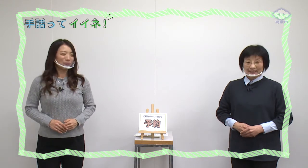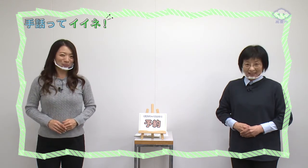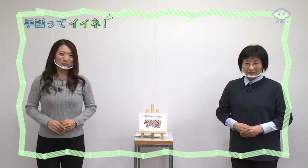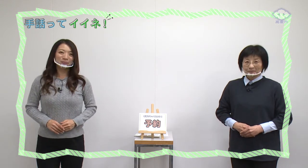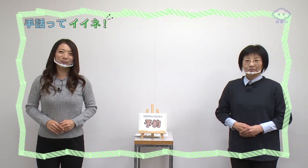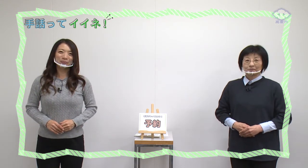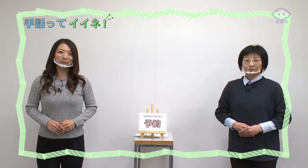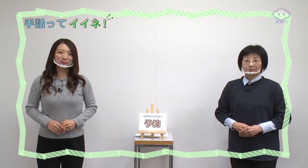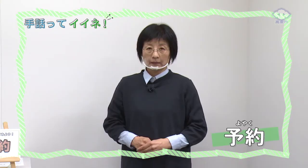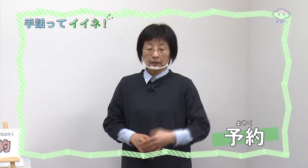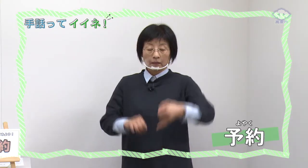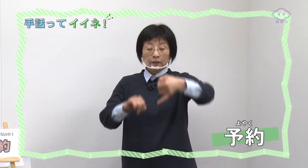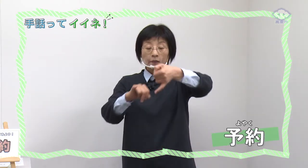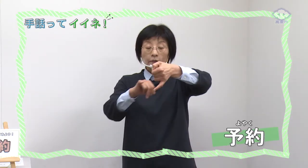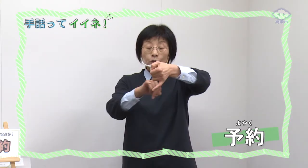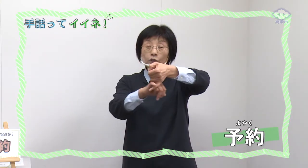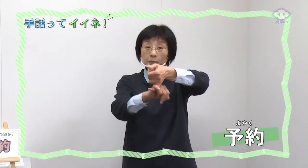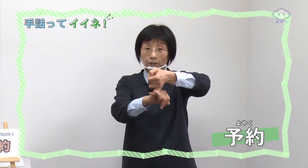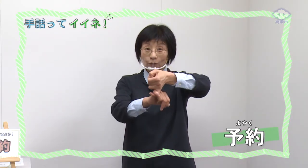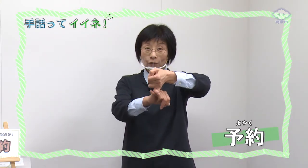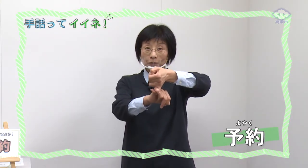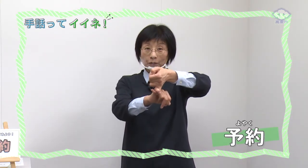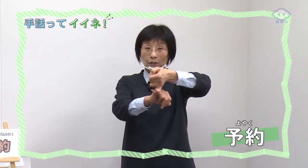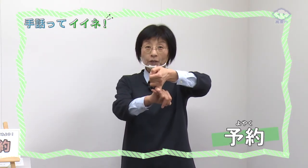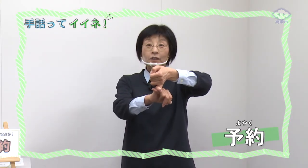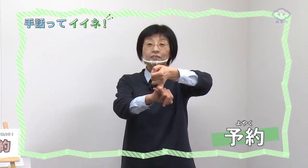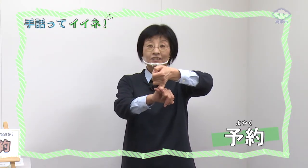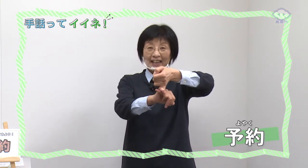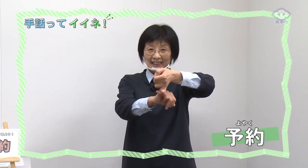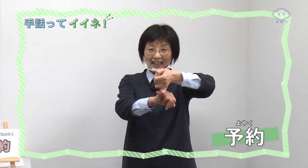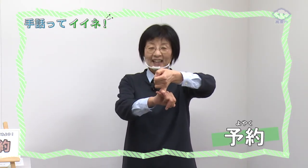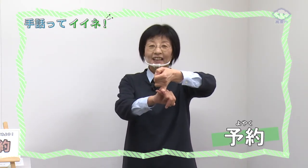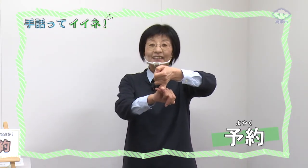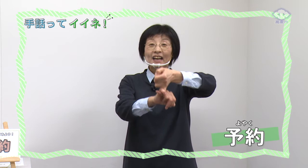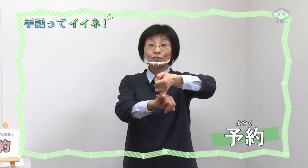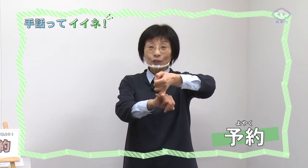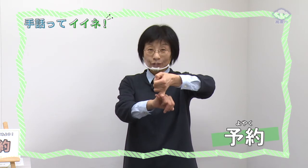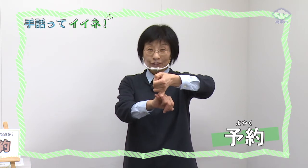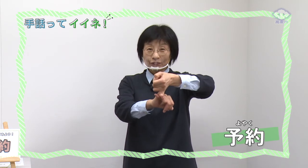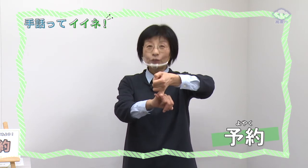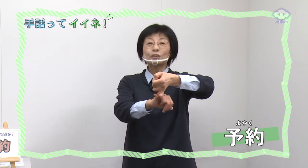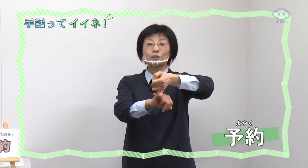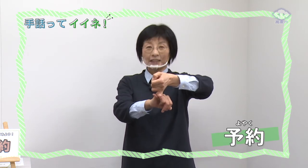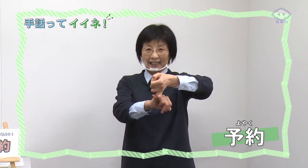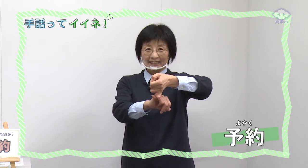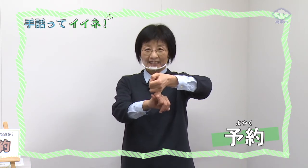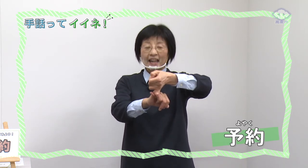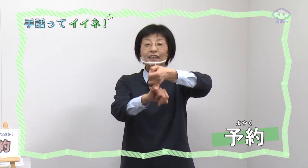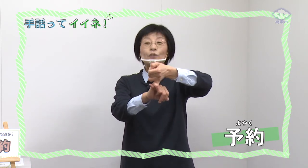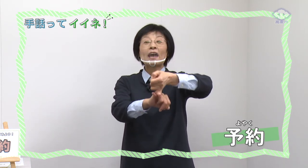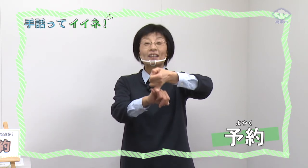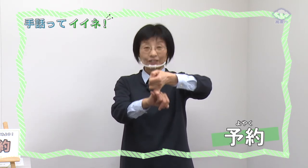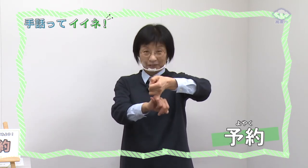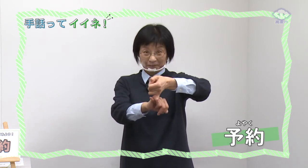。小指と小指をつないで約束という手話です。予約、